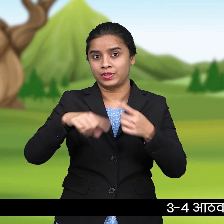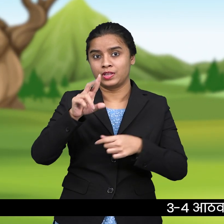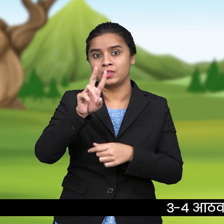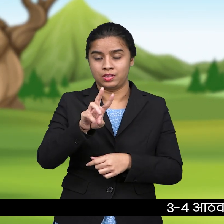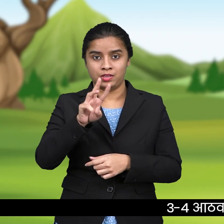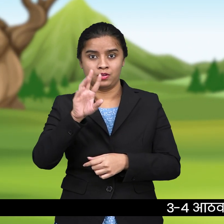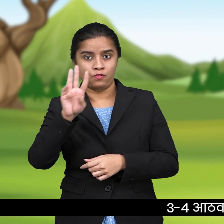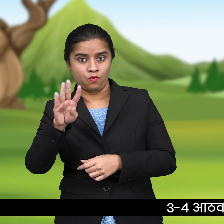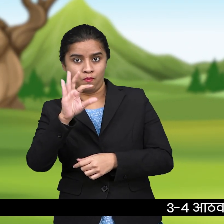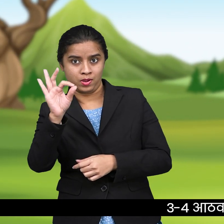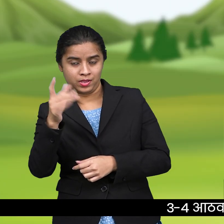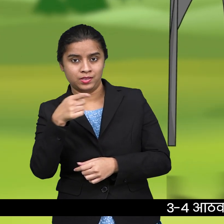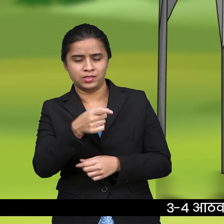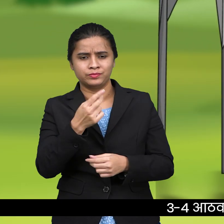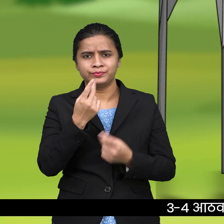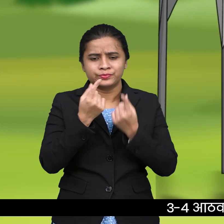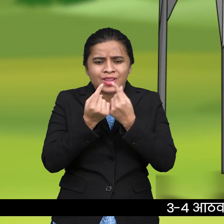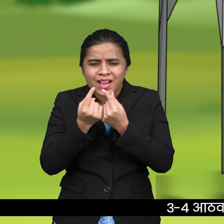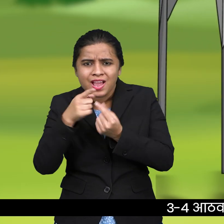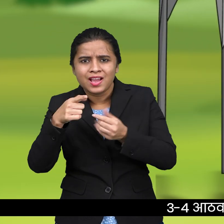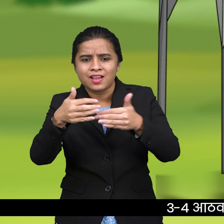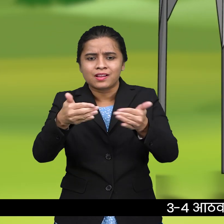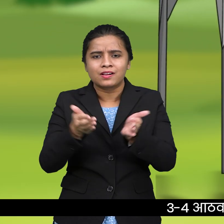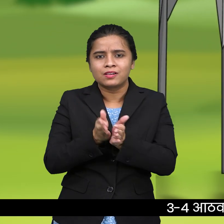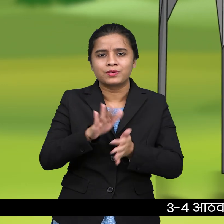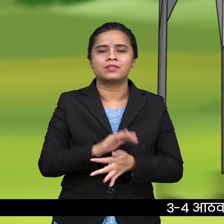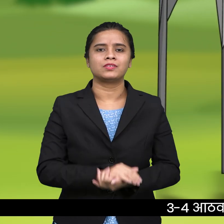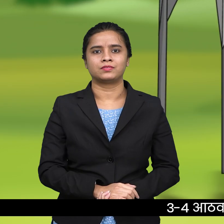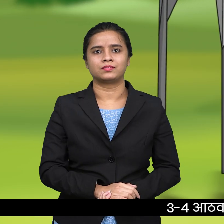तीन 4 आठवड्यानंतर खड्डा तपासा.